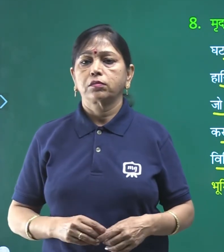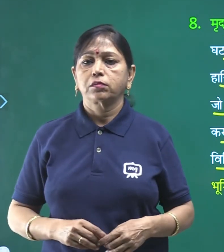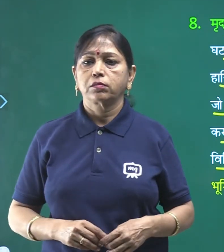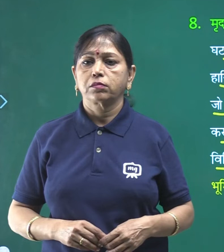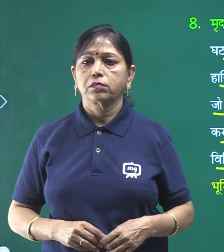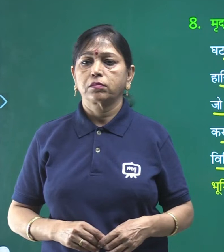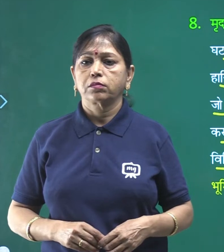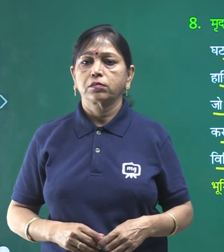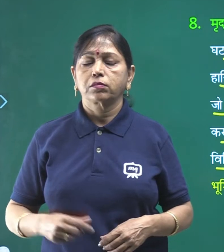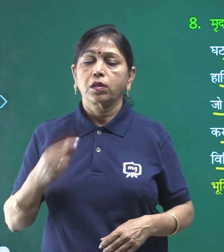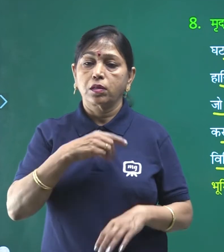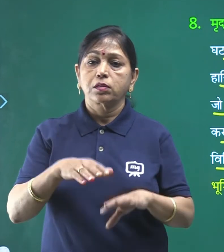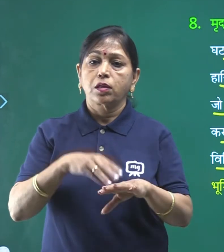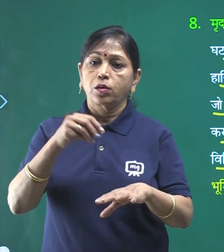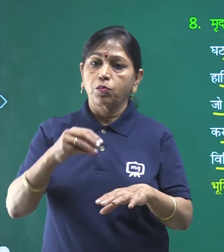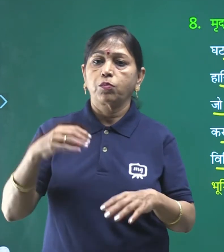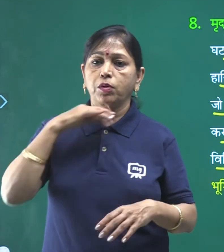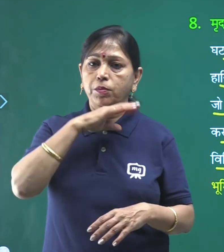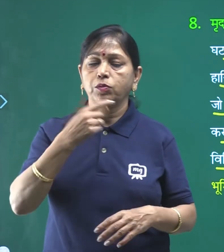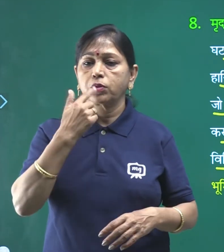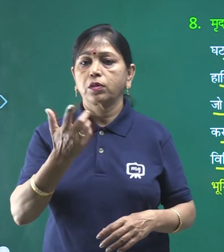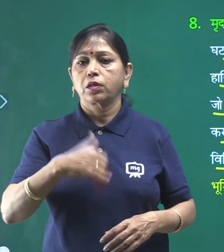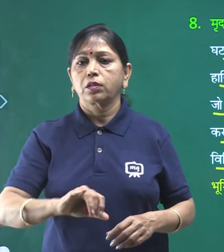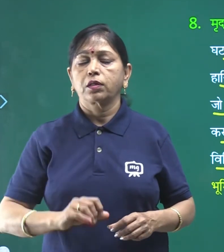मैं इसे भूमि प्रदूषण कहते हैं